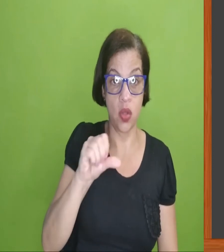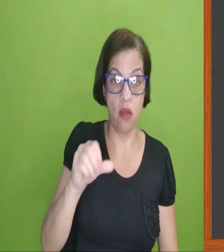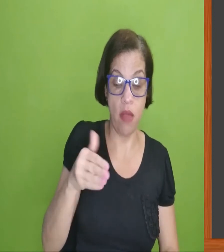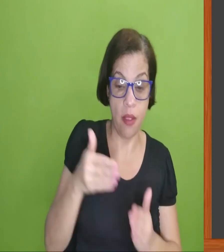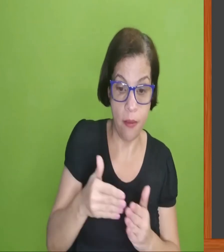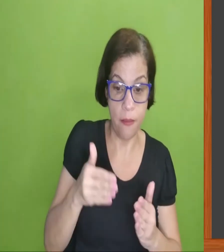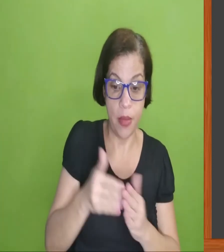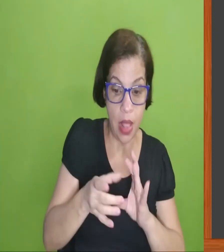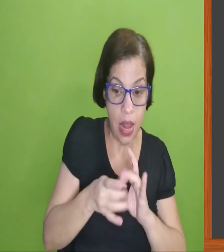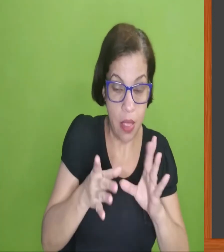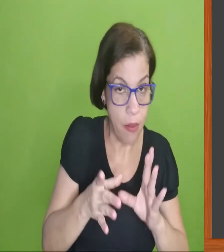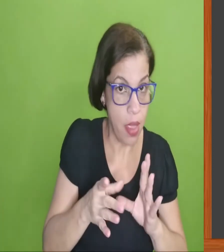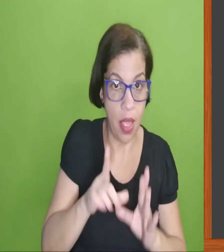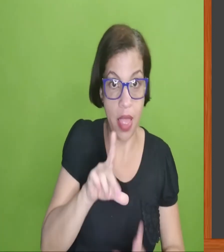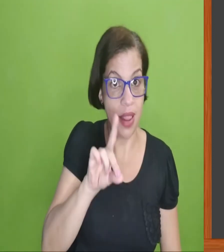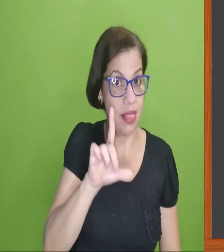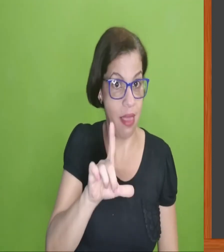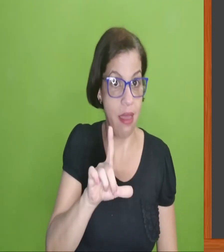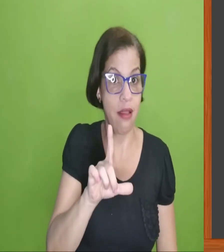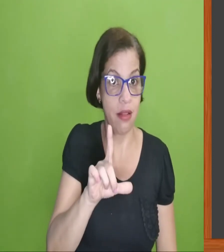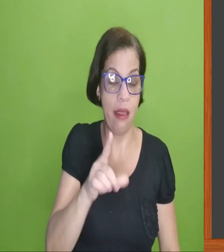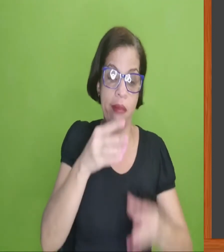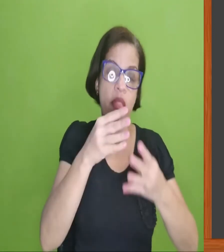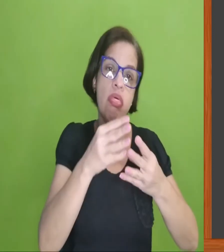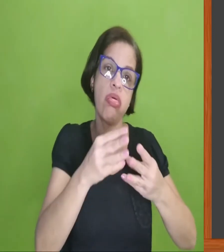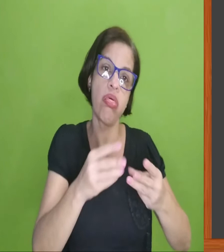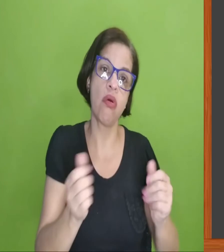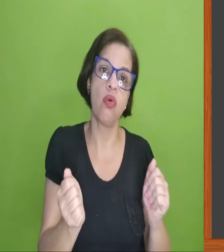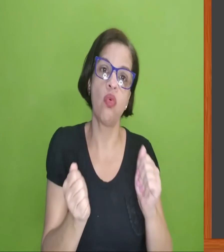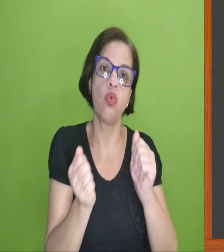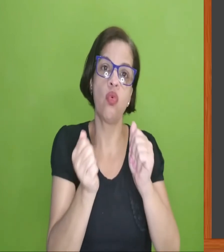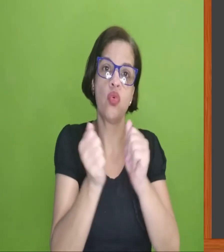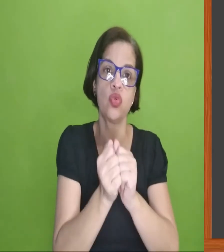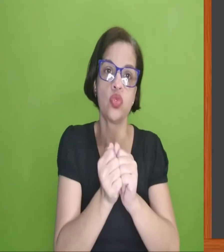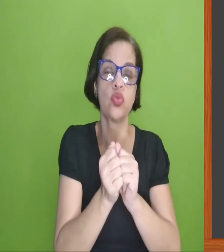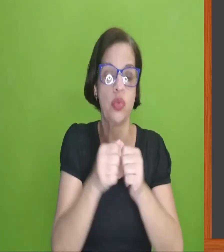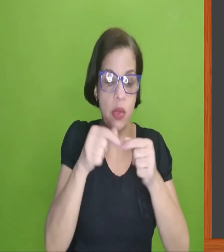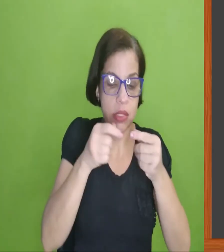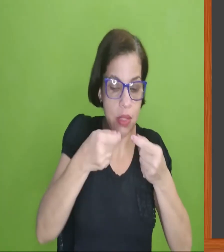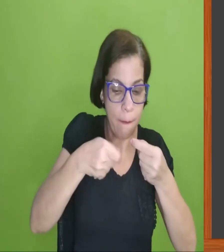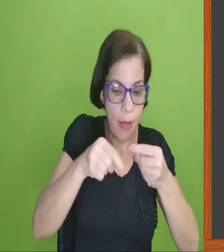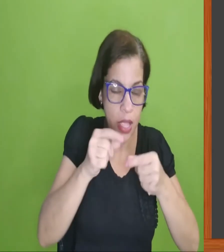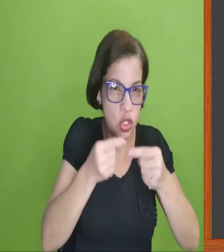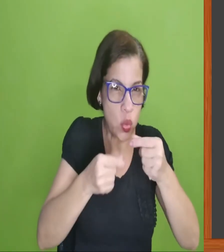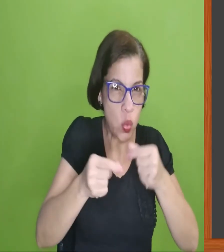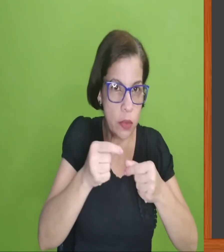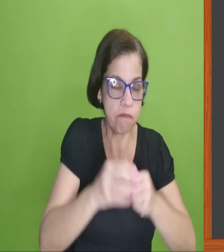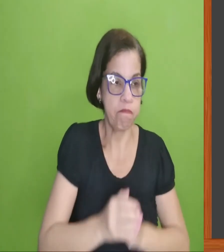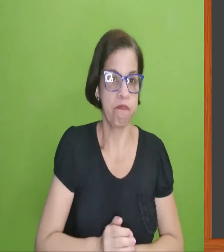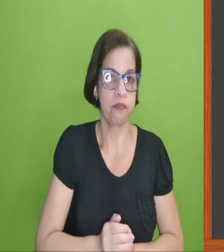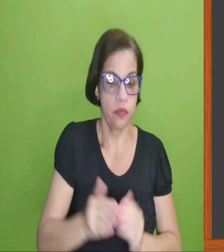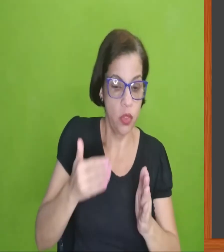seja liberado da partícula de LDL, sendo degradado juntamente com essa partícula.